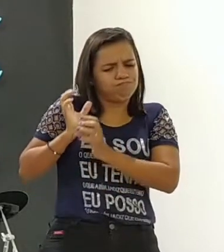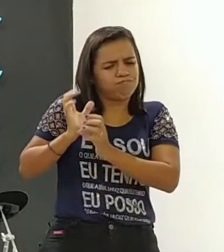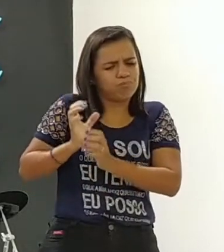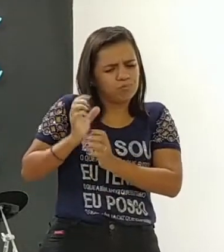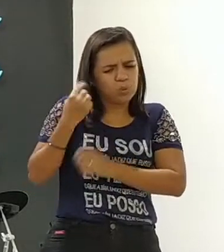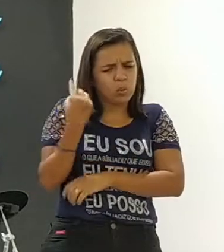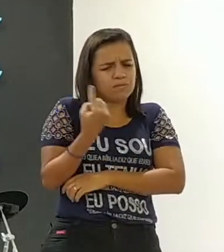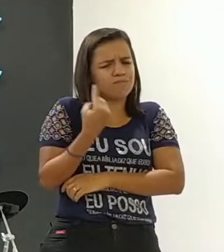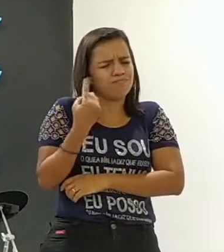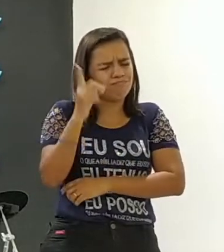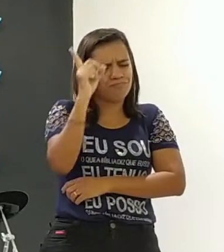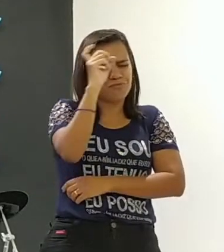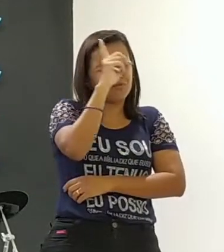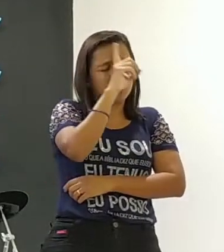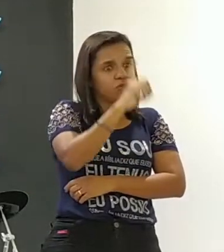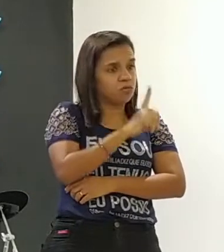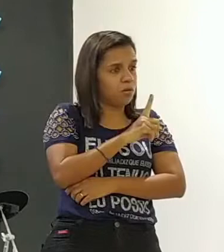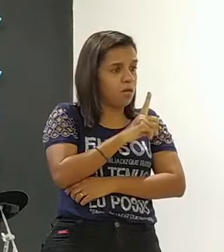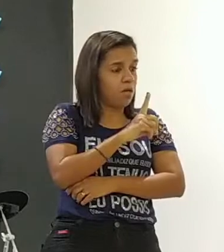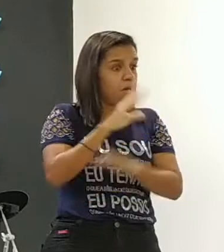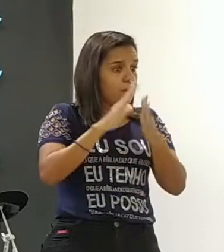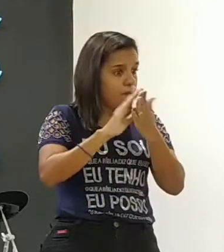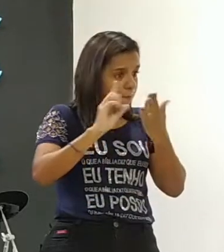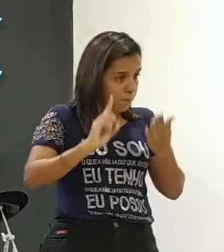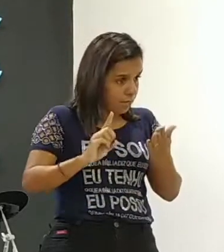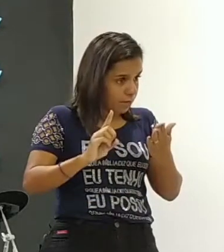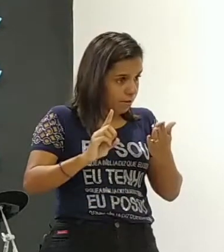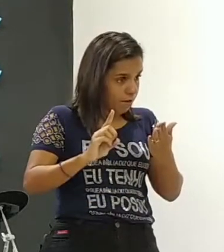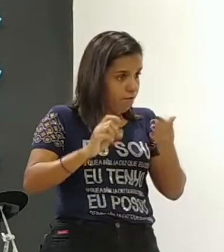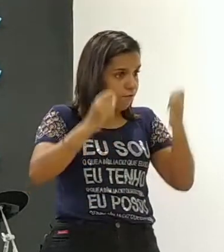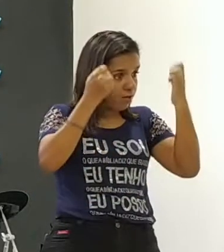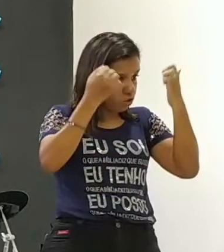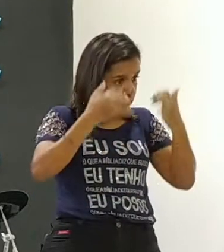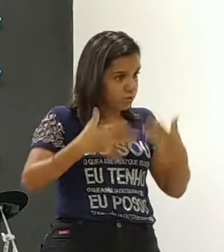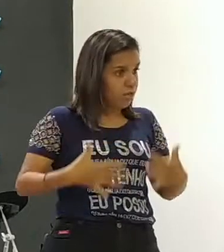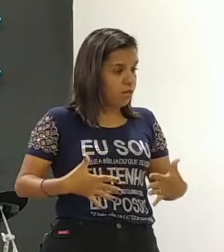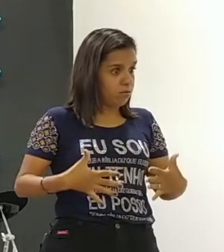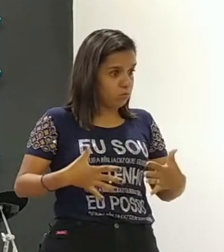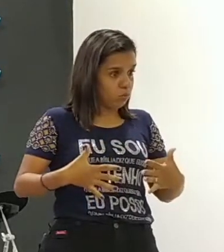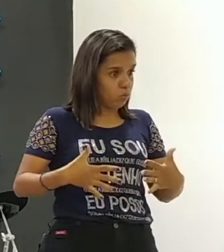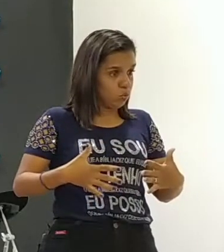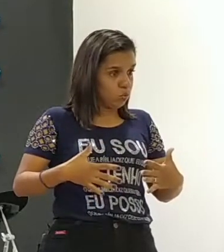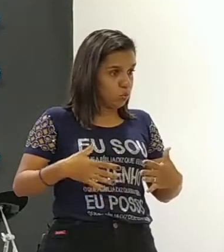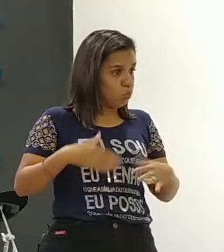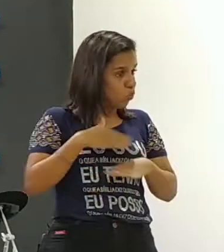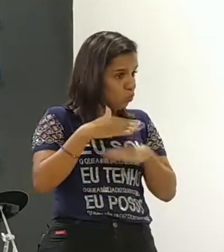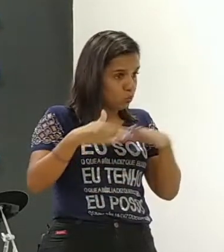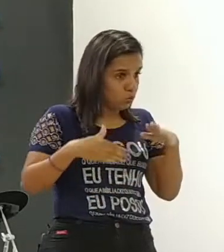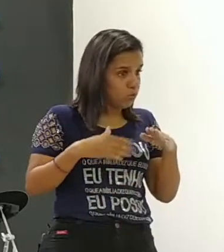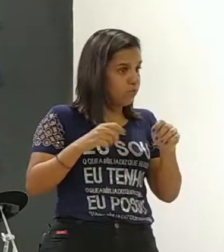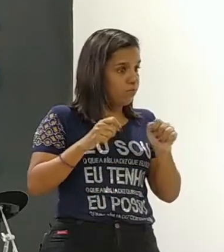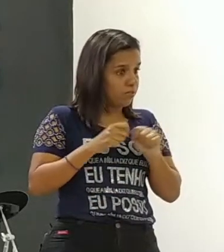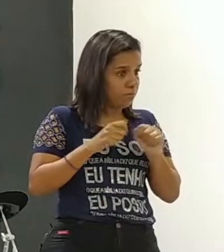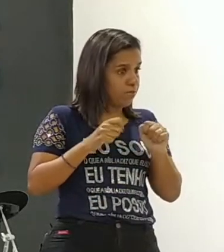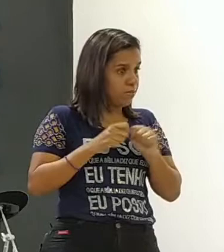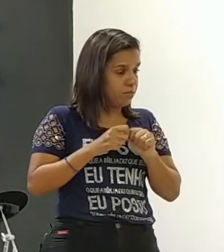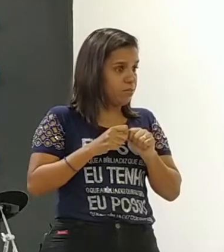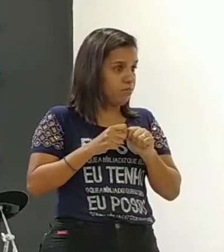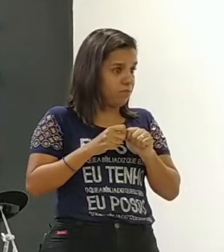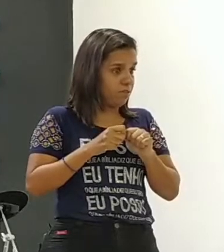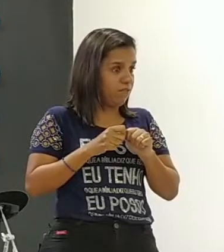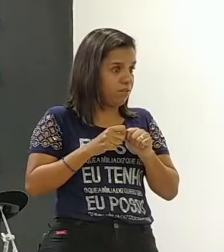conseguindo. E a Bíblia ela vai falar: leve aos santos a tua necessidade. Sabe por